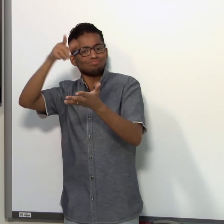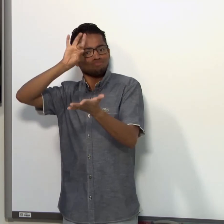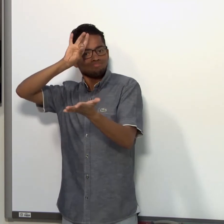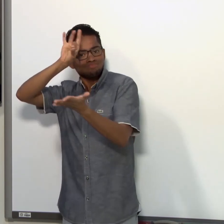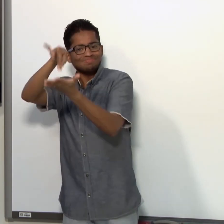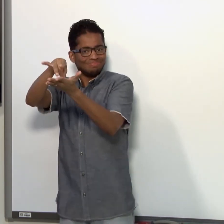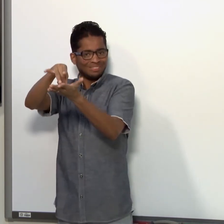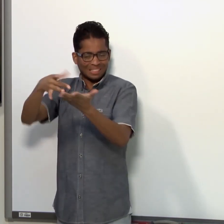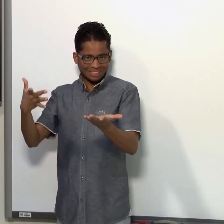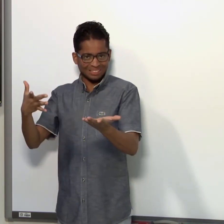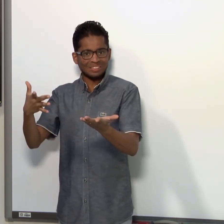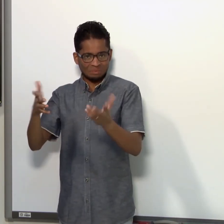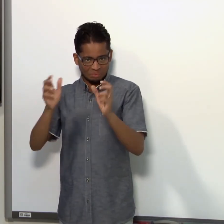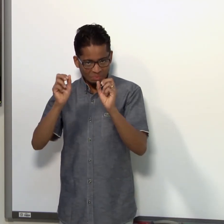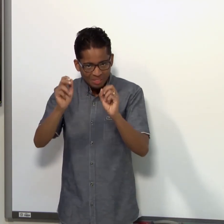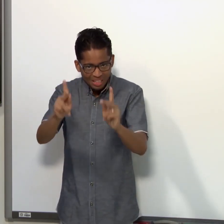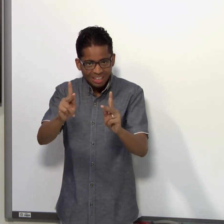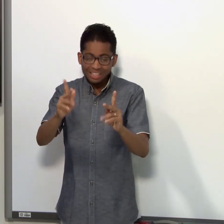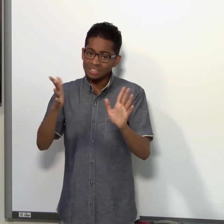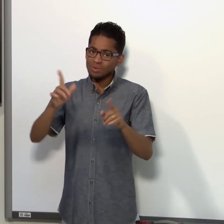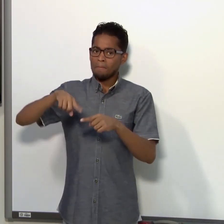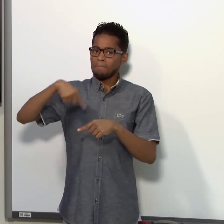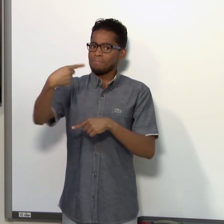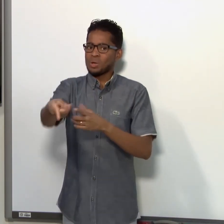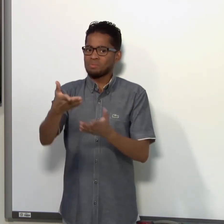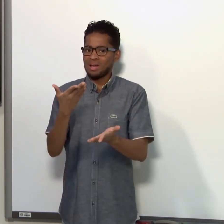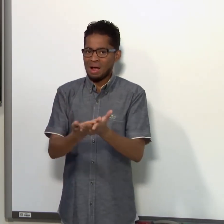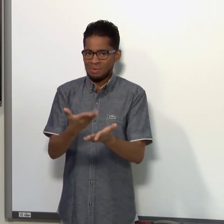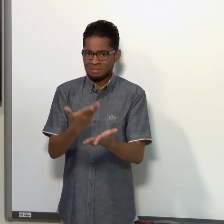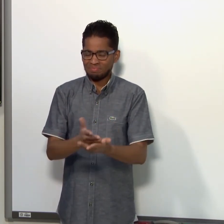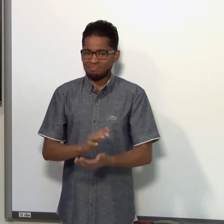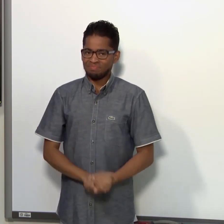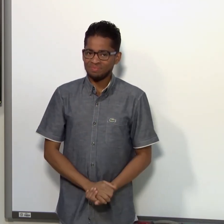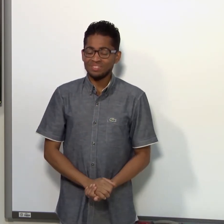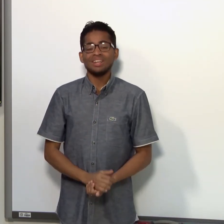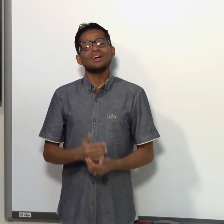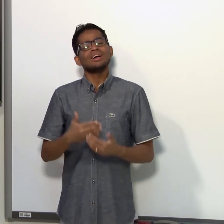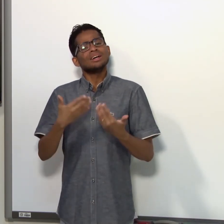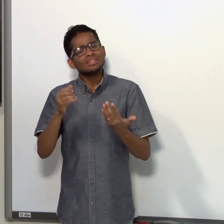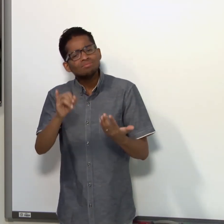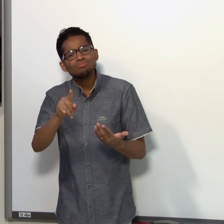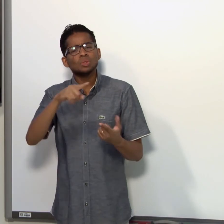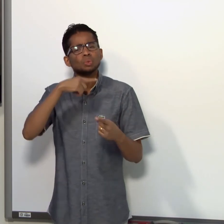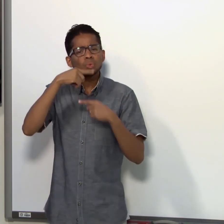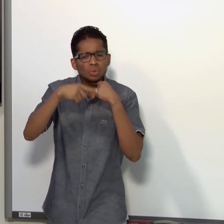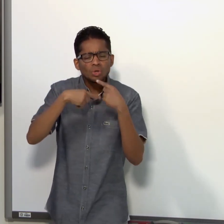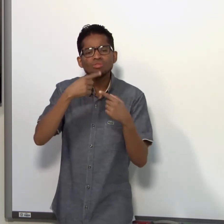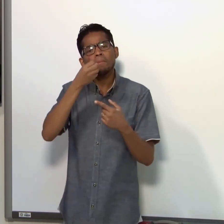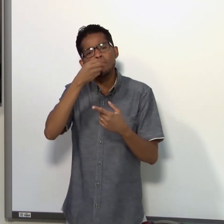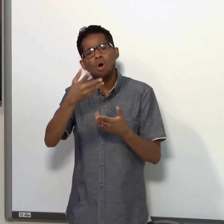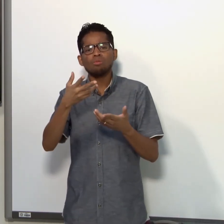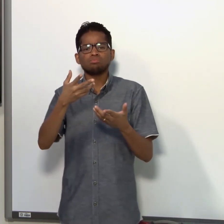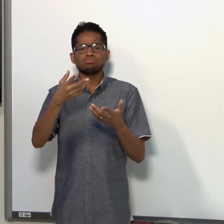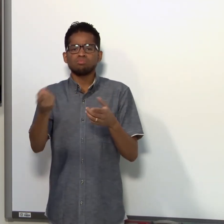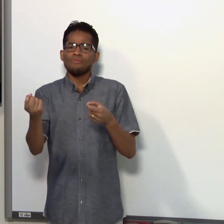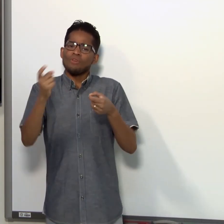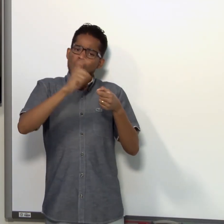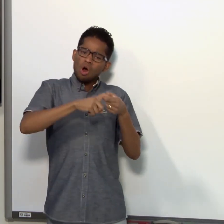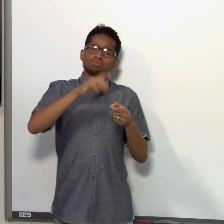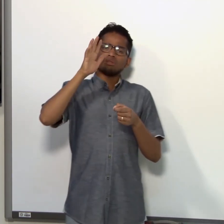sinais, que é a sua primeira língua, efetivamente. Ok? Na próxima aula, estudaremos isso. Então,